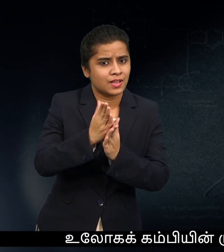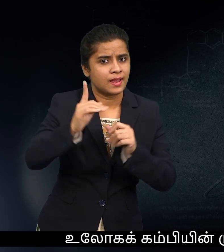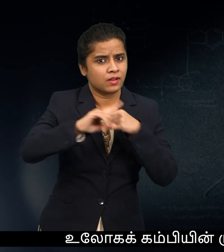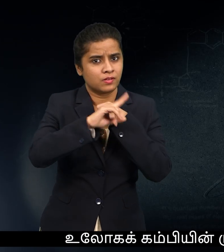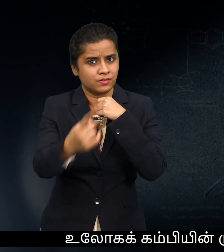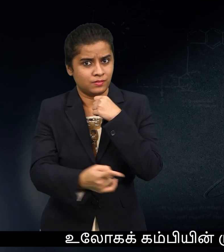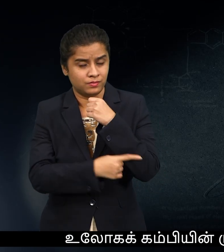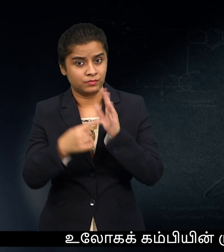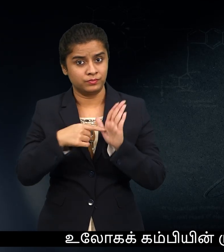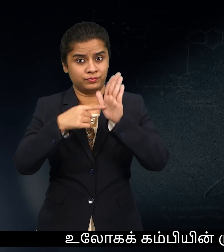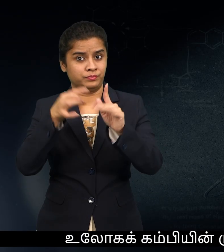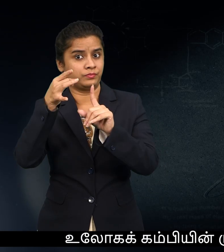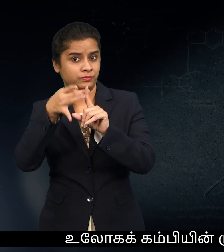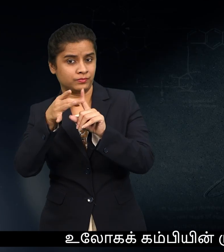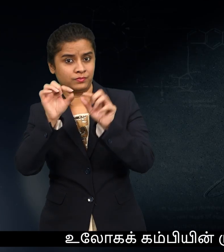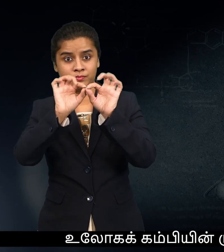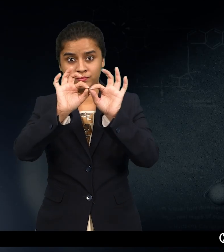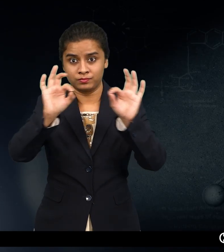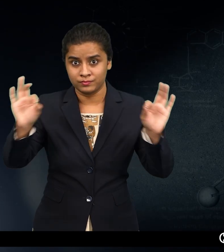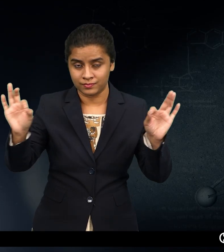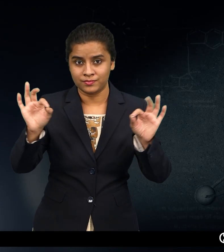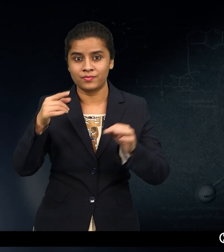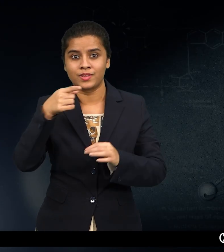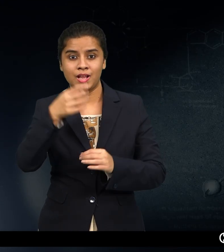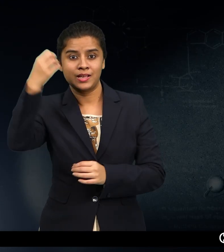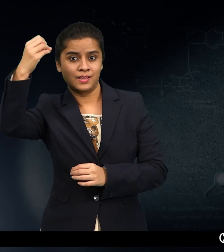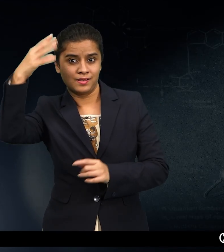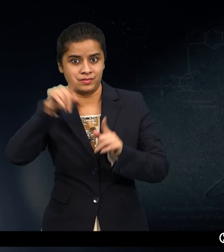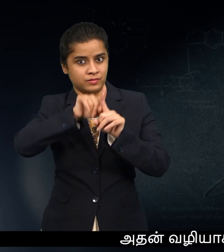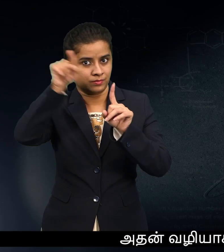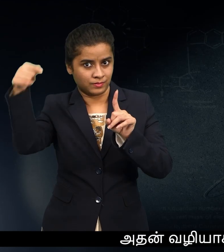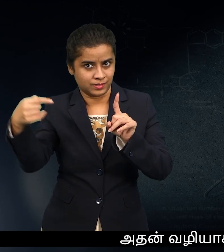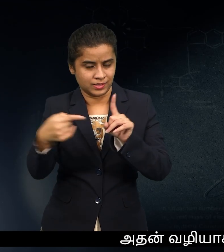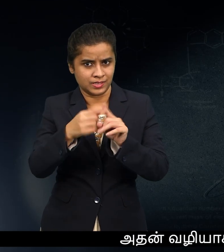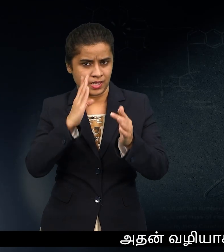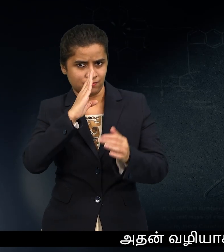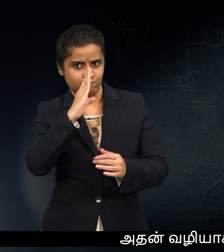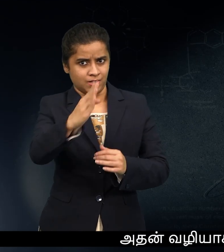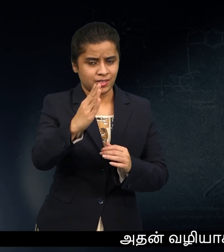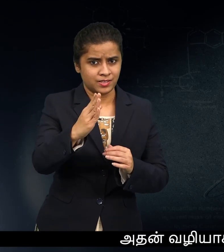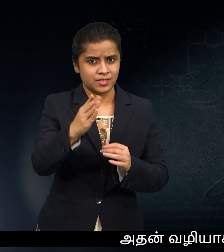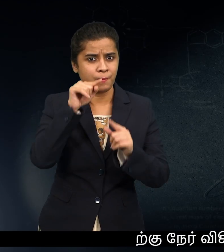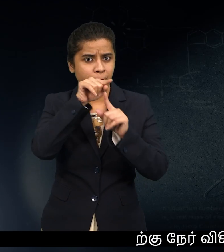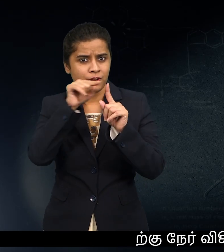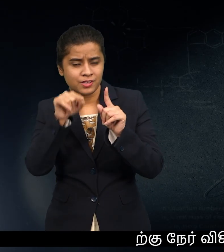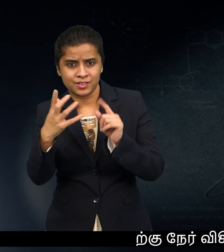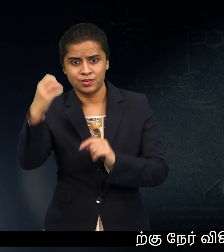கம்பியின் முனைகளில் உள்ள மின்னழுத்த வேறுபாடு V அதன் வழியாக பாயும் மின்னோட்டத்திற்கு நேர்